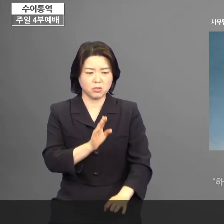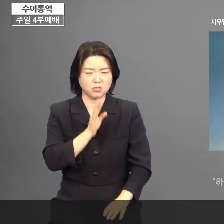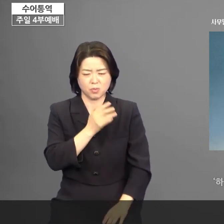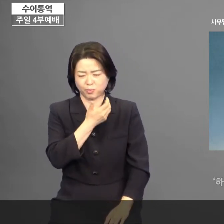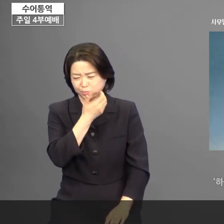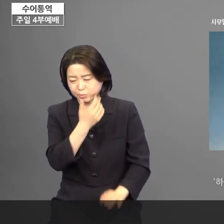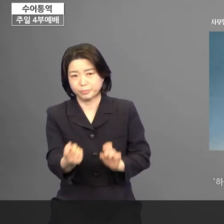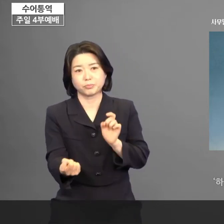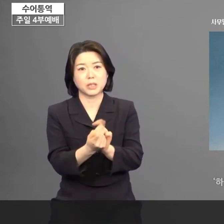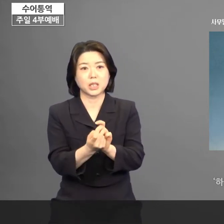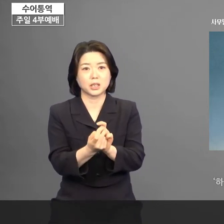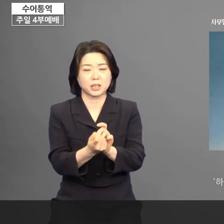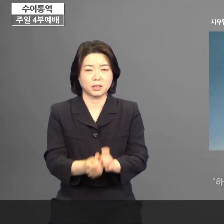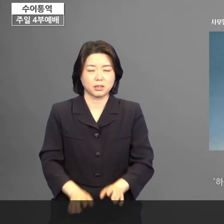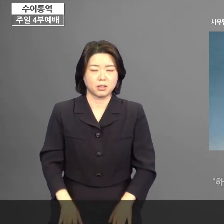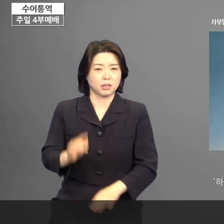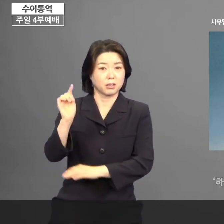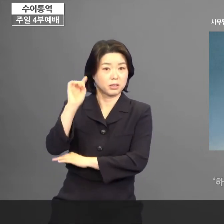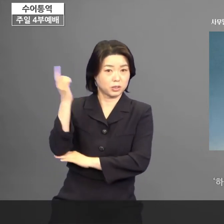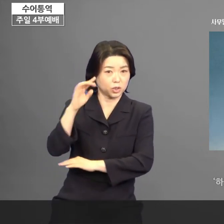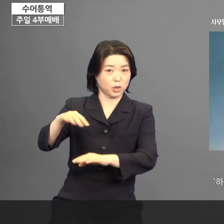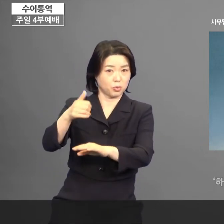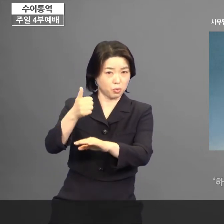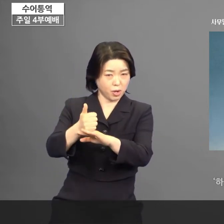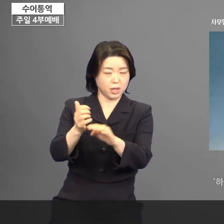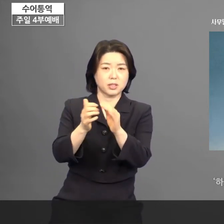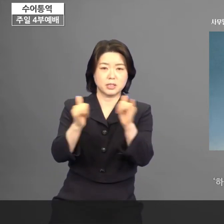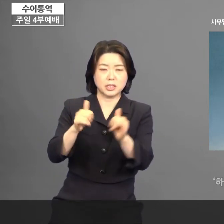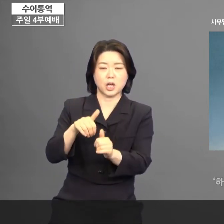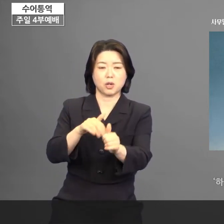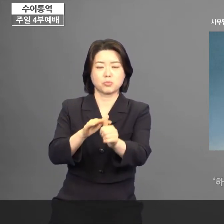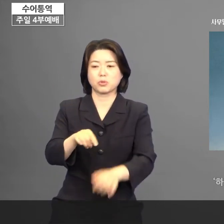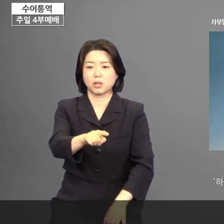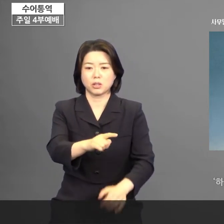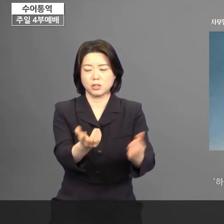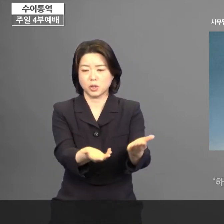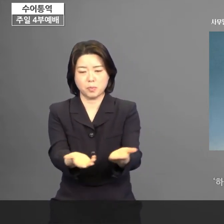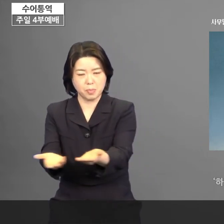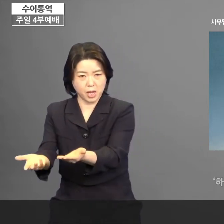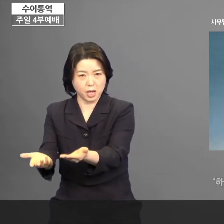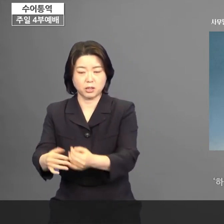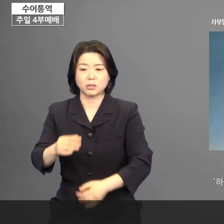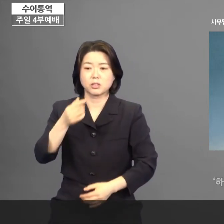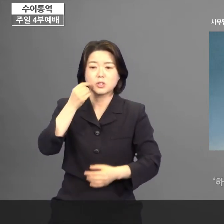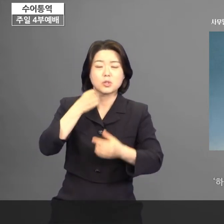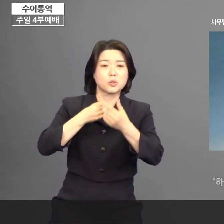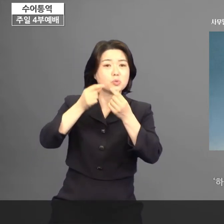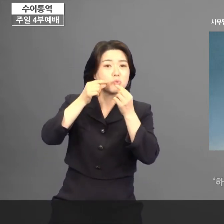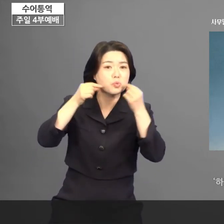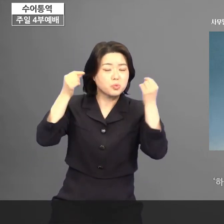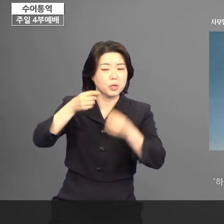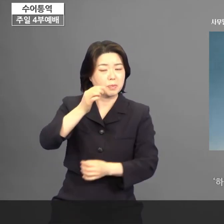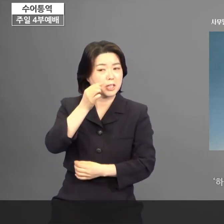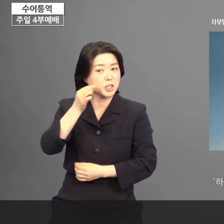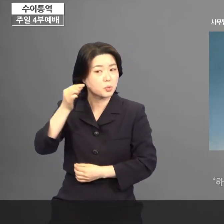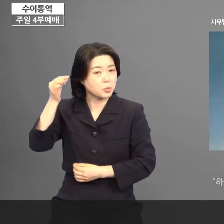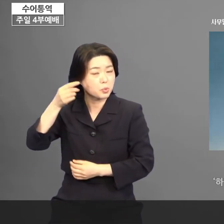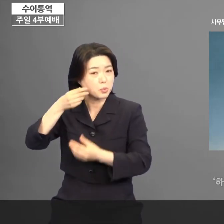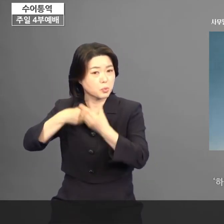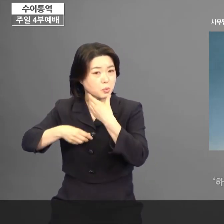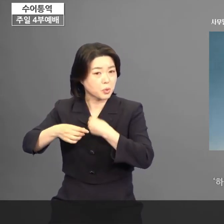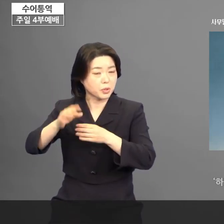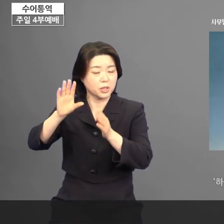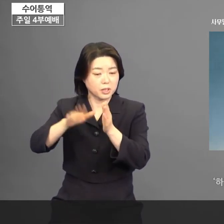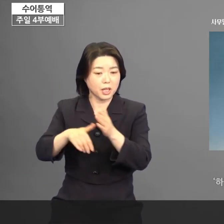일을 당하였으므로 다윗 왕은 사람을 보내어 그들을 맞으며 수염이 다시 자랄 때까지 여리고에